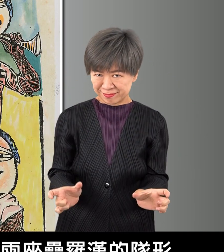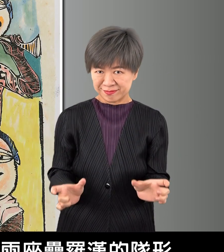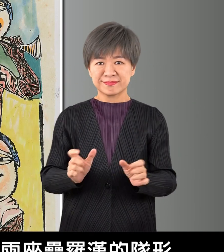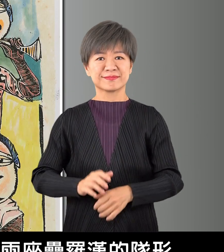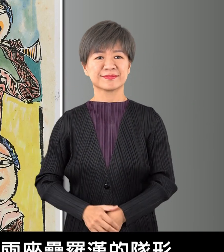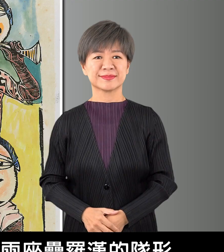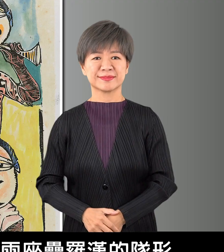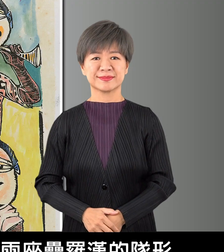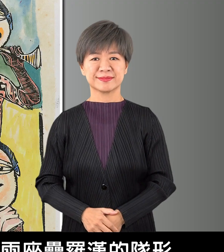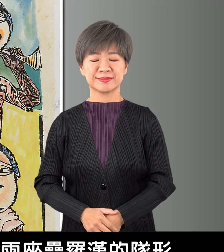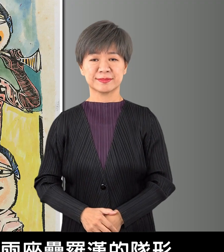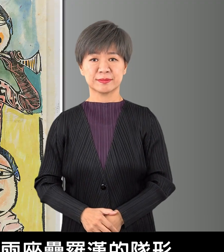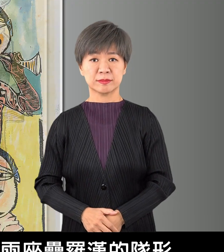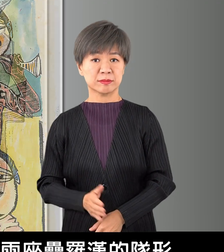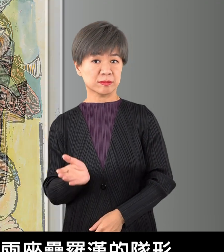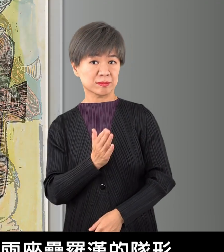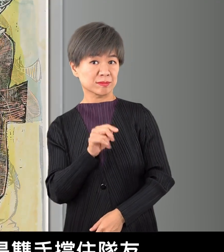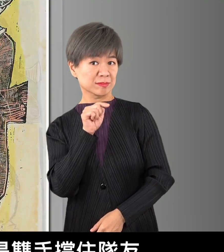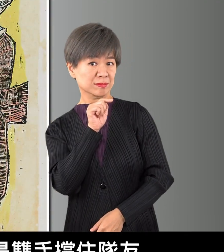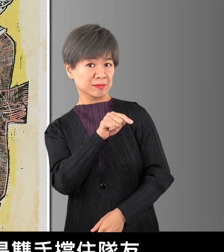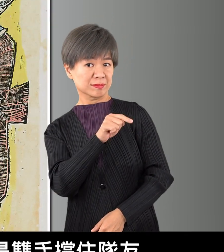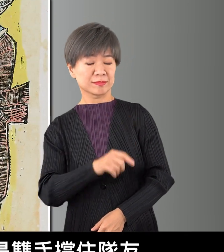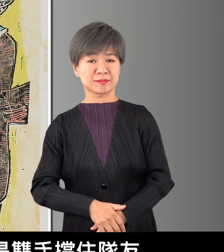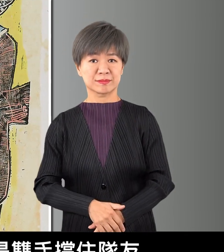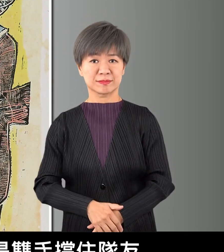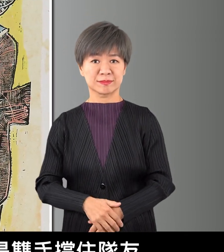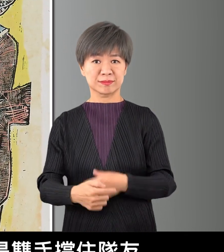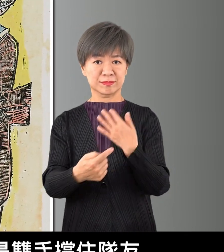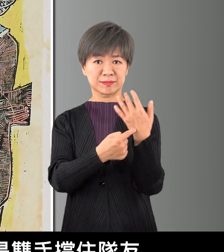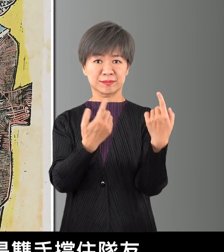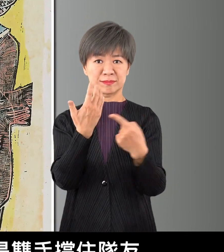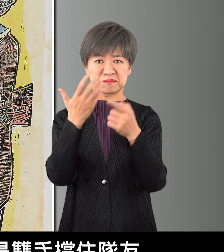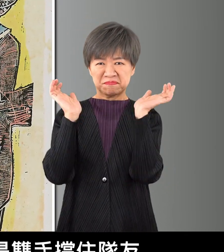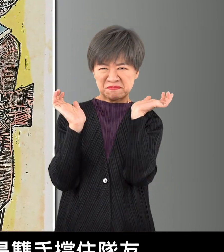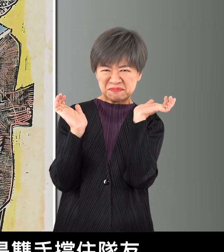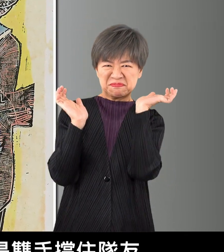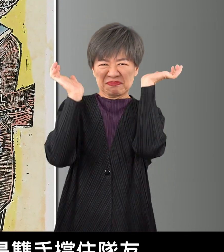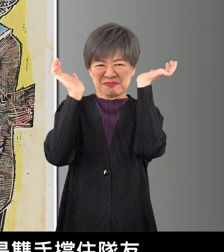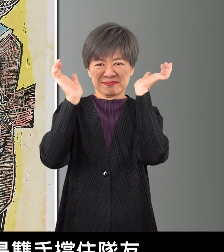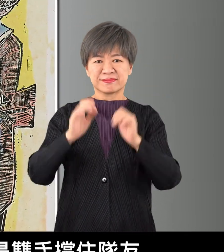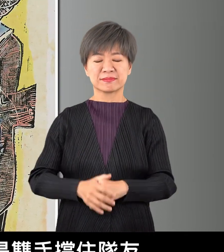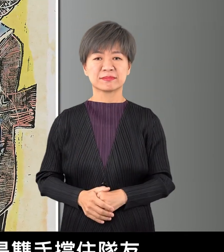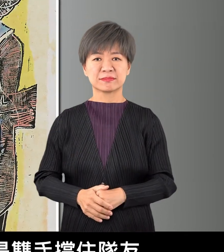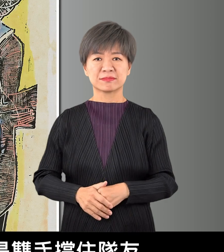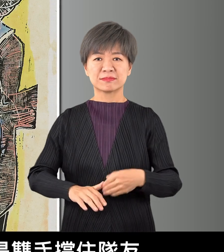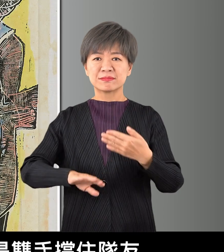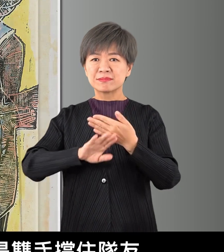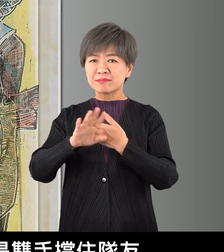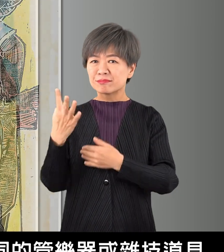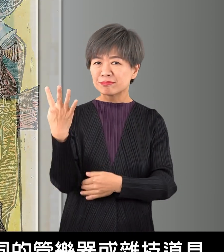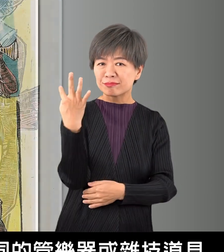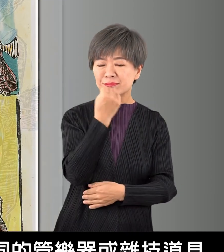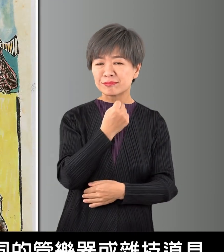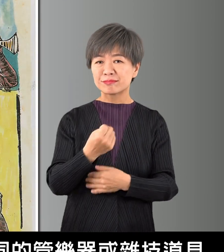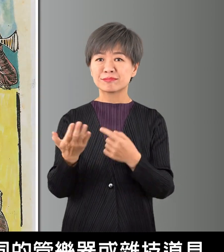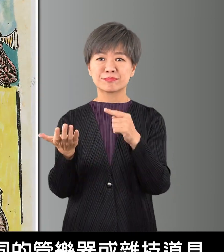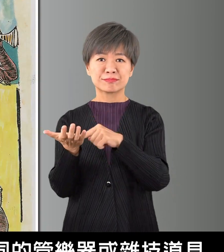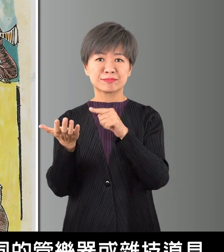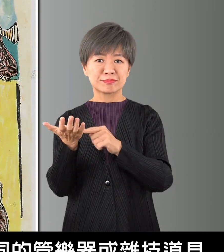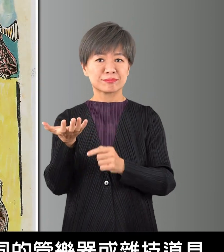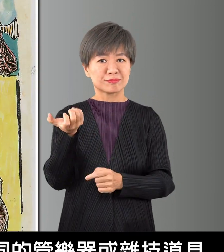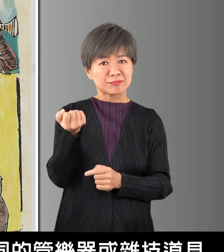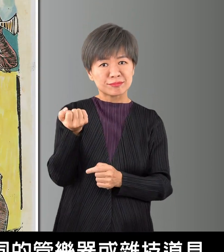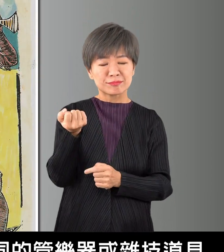座叠罗汉的队形。除了右下角的人是双手撑住队友，其他人手